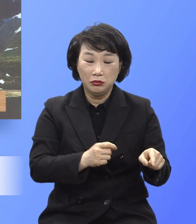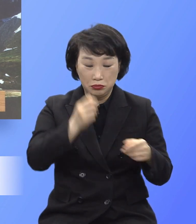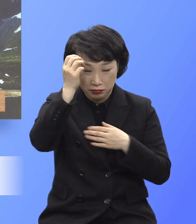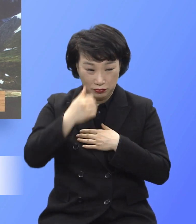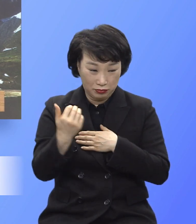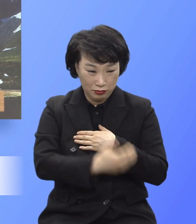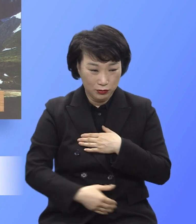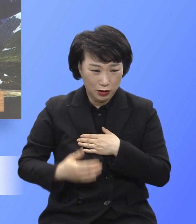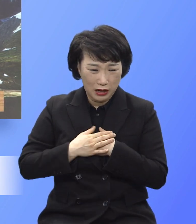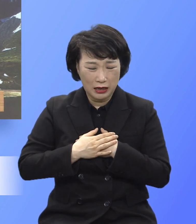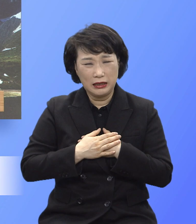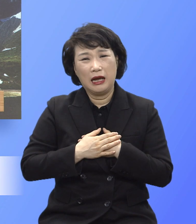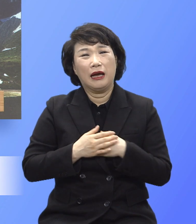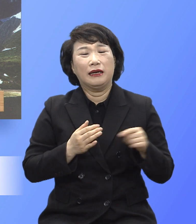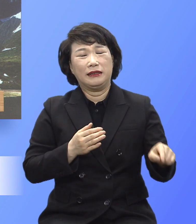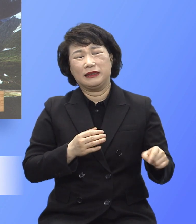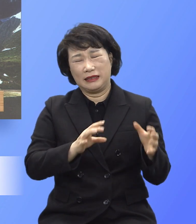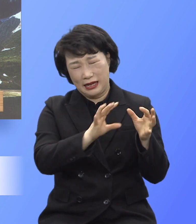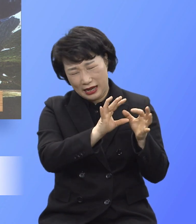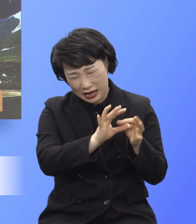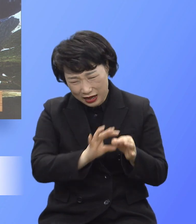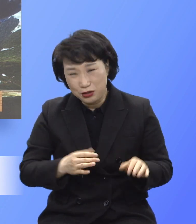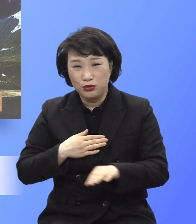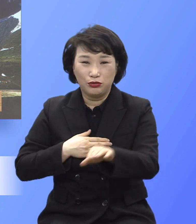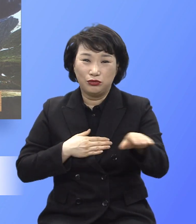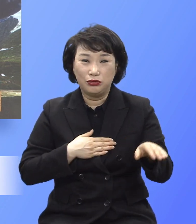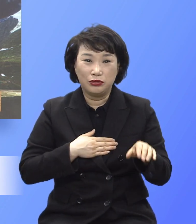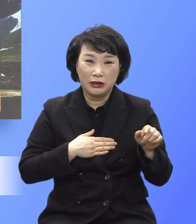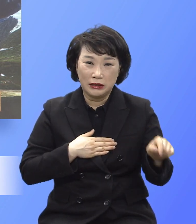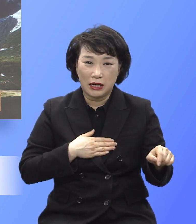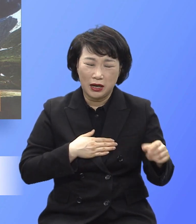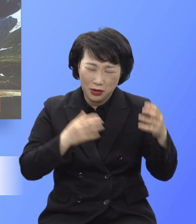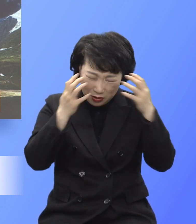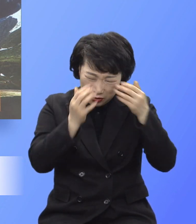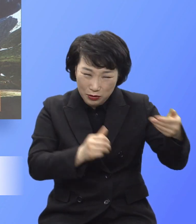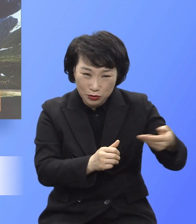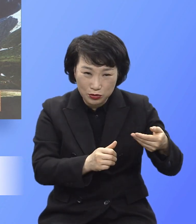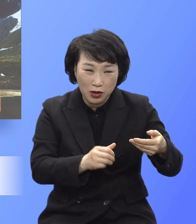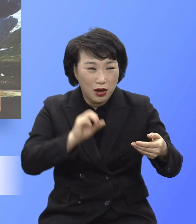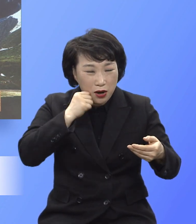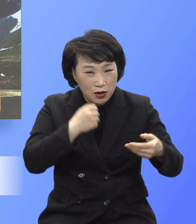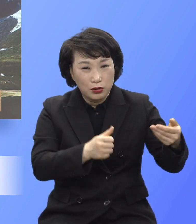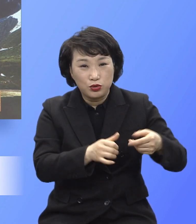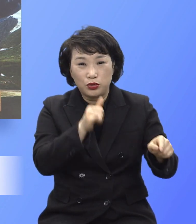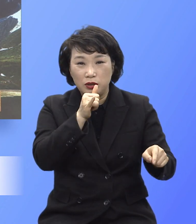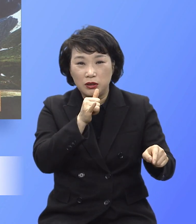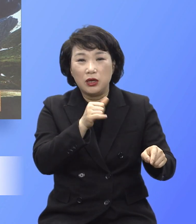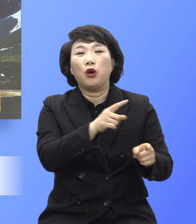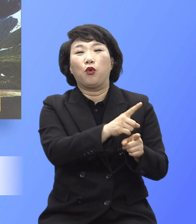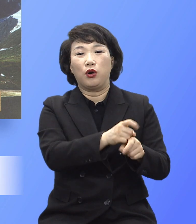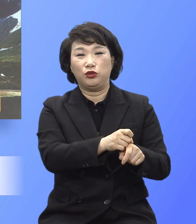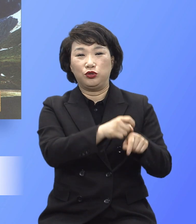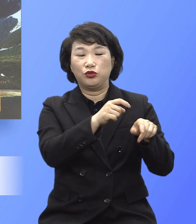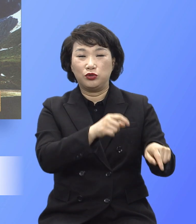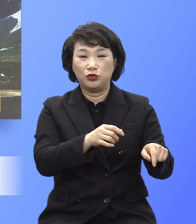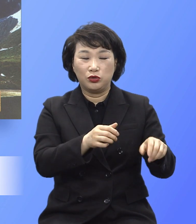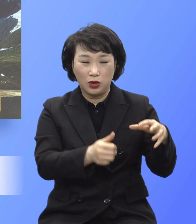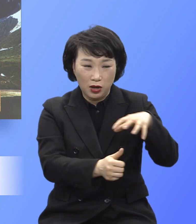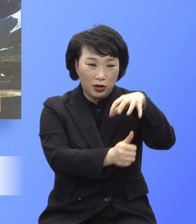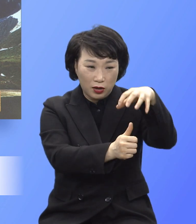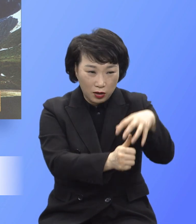영육간에 무차별적으로 우리를 괴롭게 하고 힘들게 하는 이 원수의